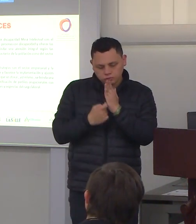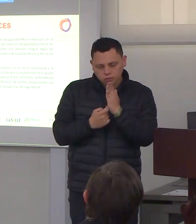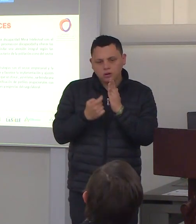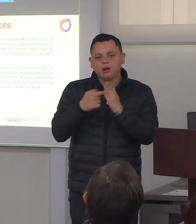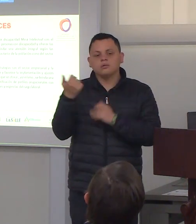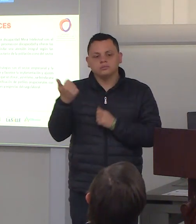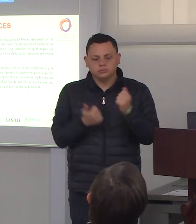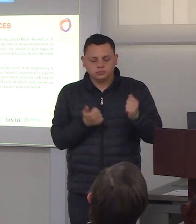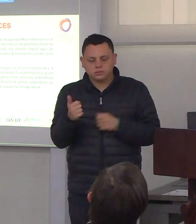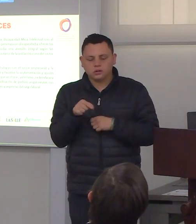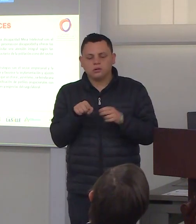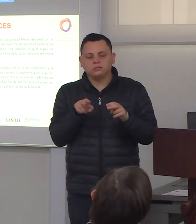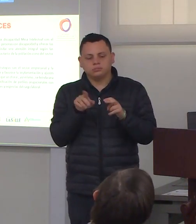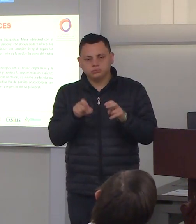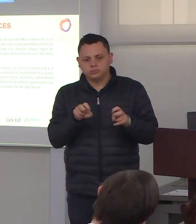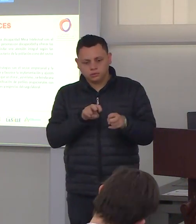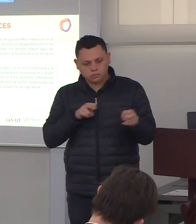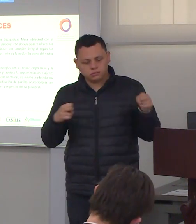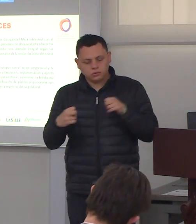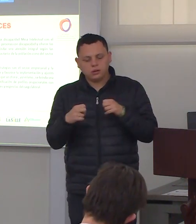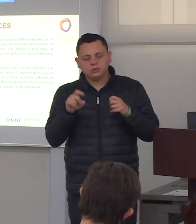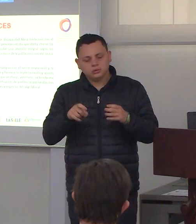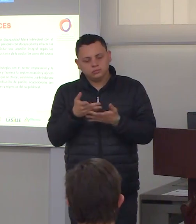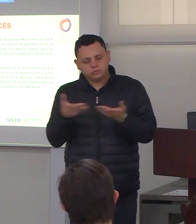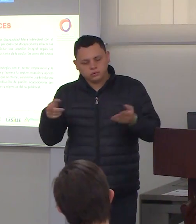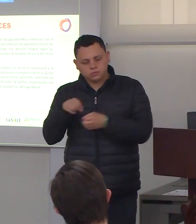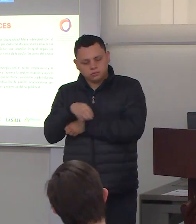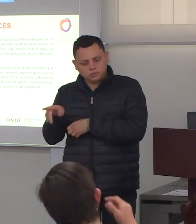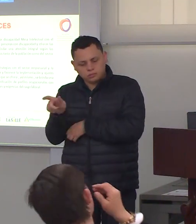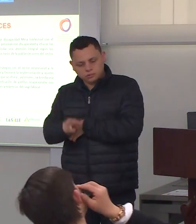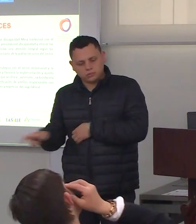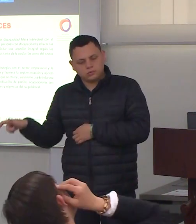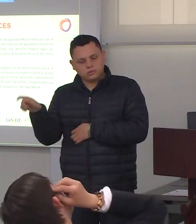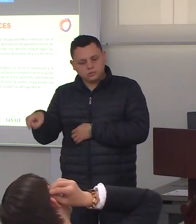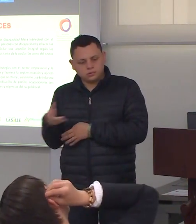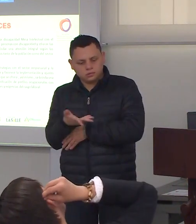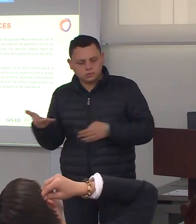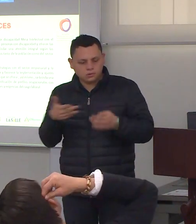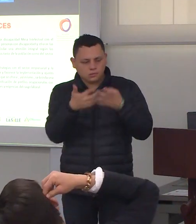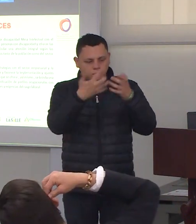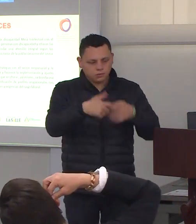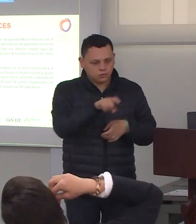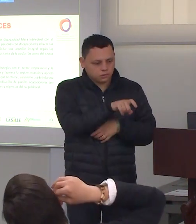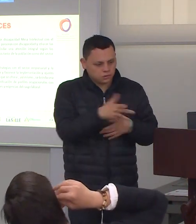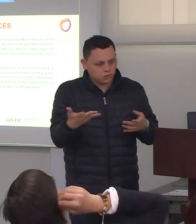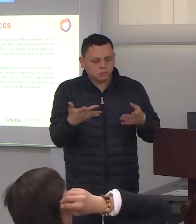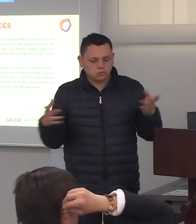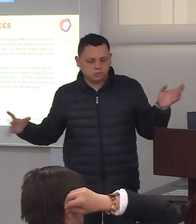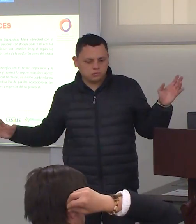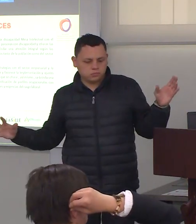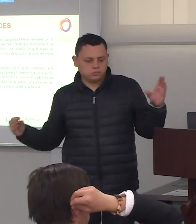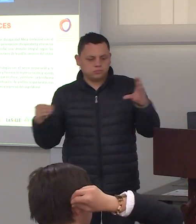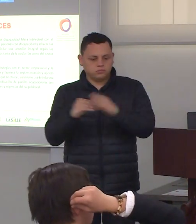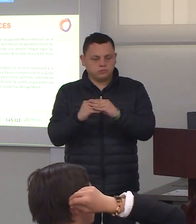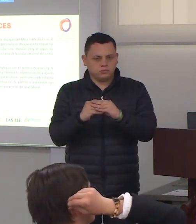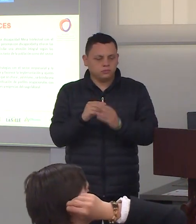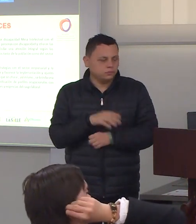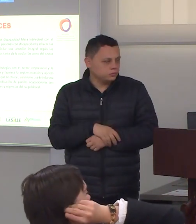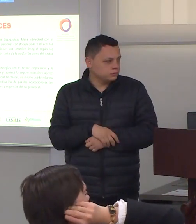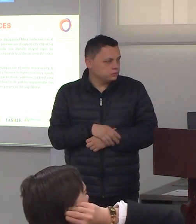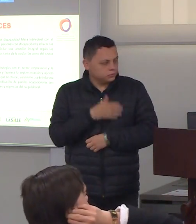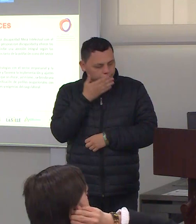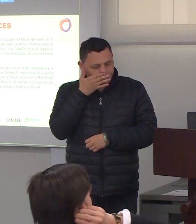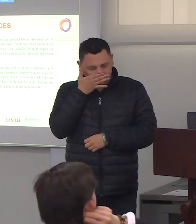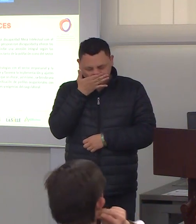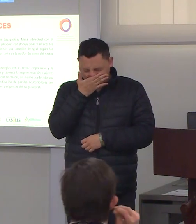logramos identificar las necesidades de la población, las necesidades del empresario y esas dos cosas cómo logran empatar. De